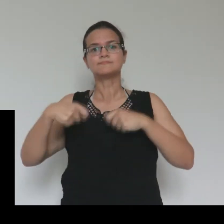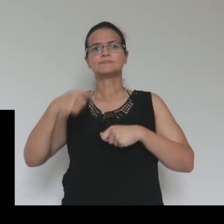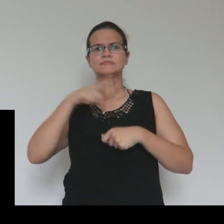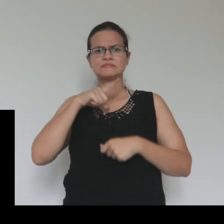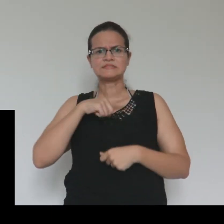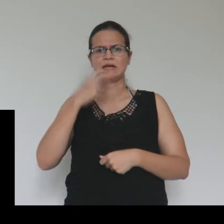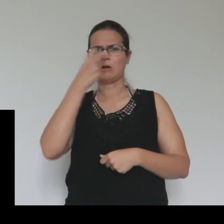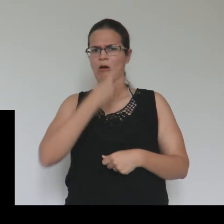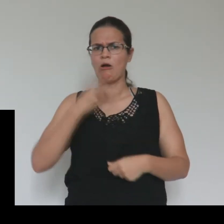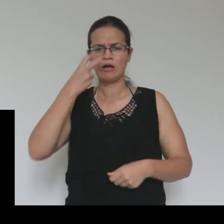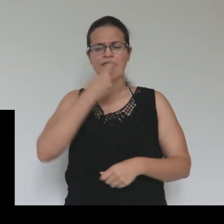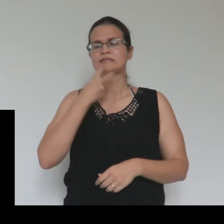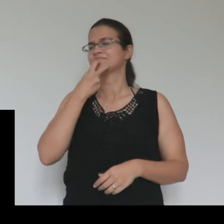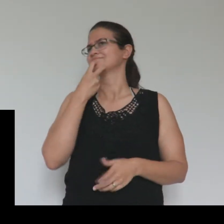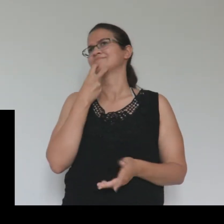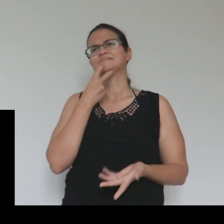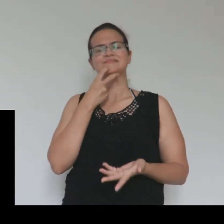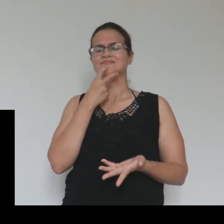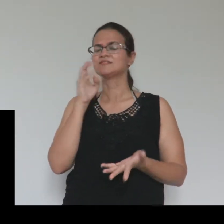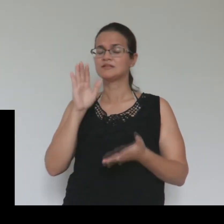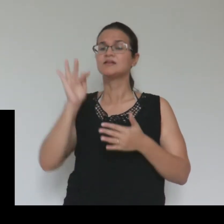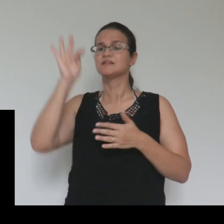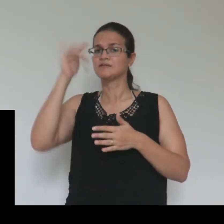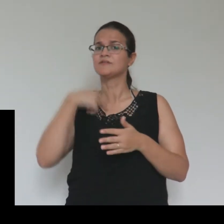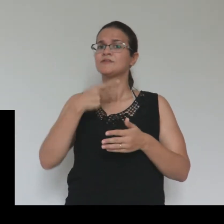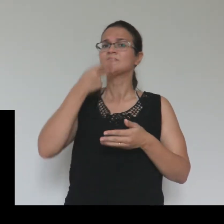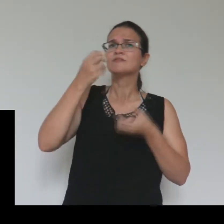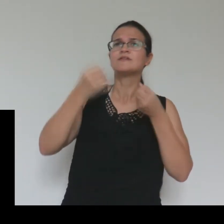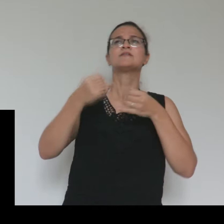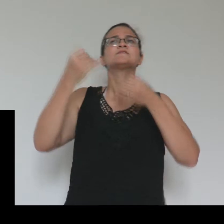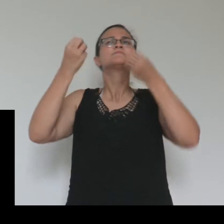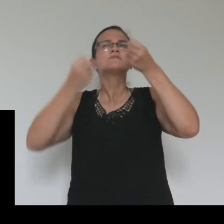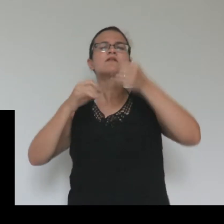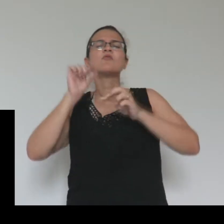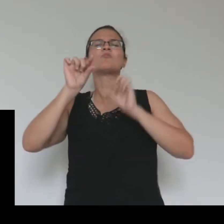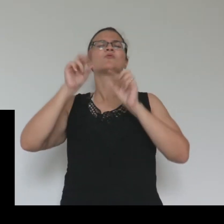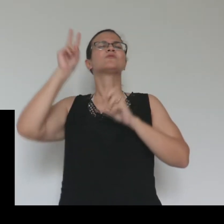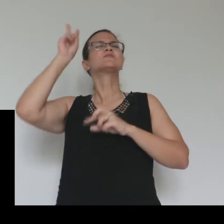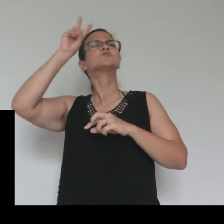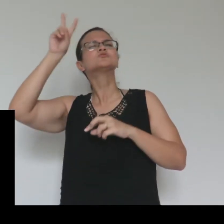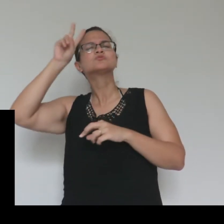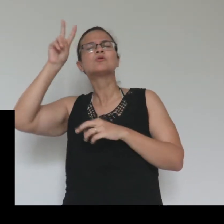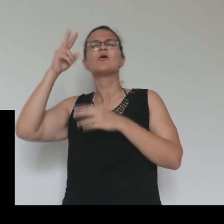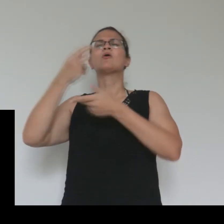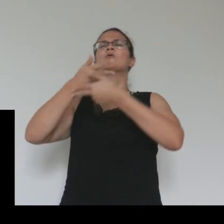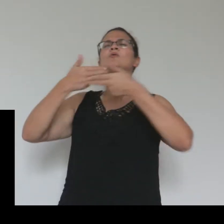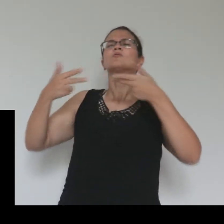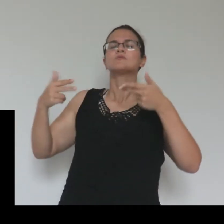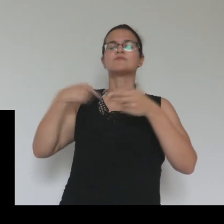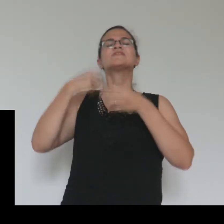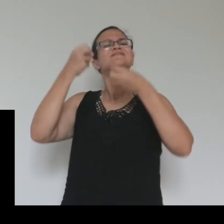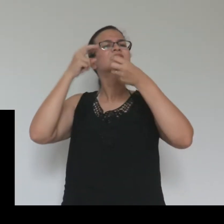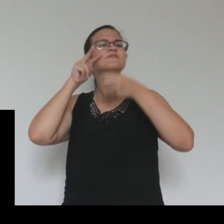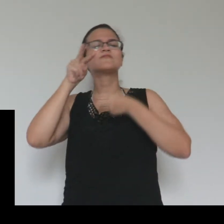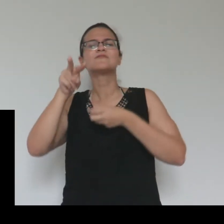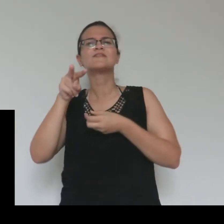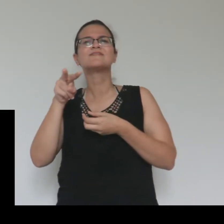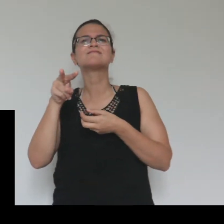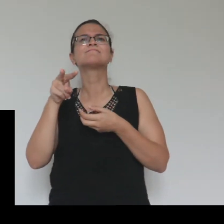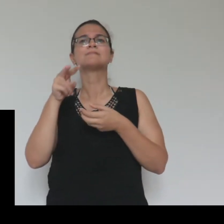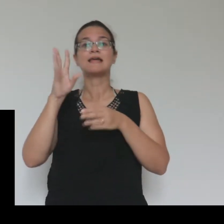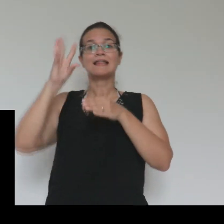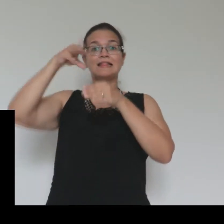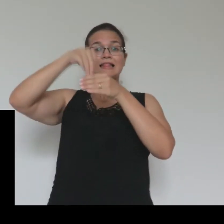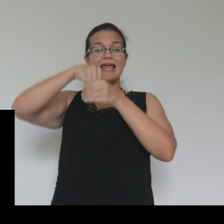oralizado? Então, a gente vai falar um pouquinho sobre a história, sobre alguns aspectos, né, da história, e a gente vai ver que dentro